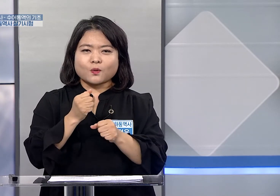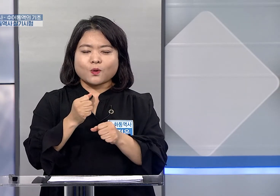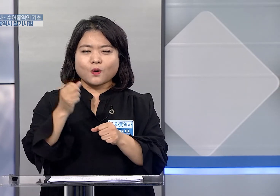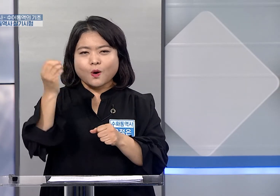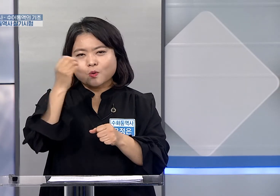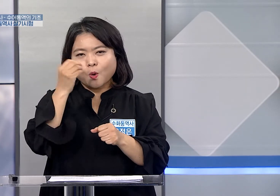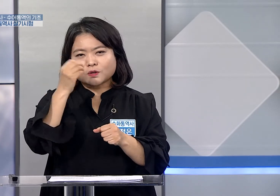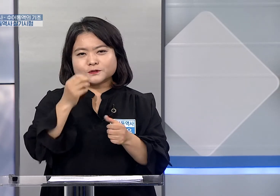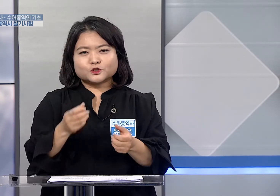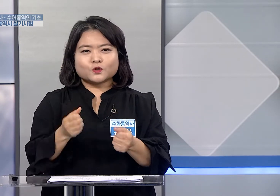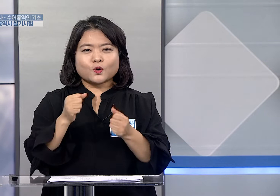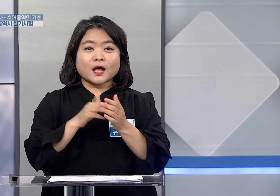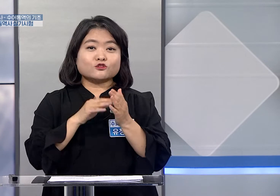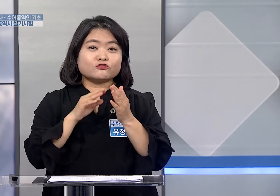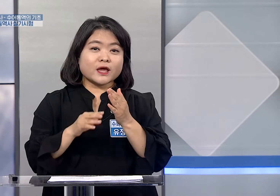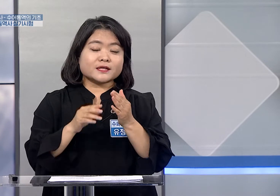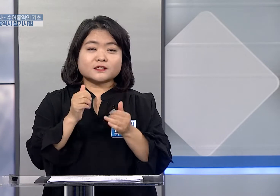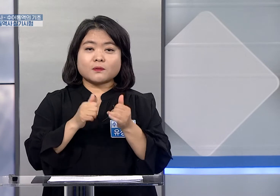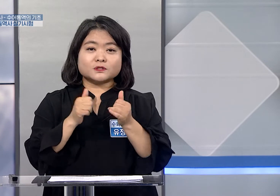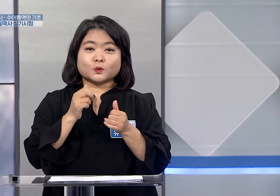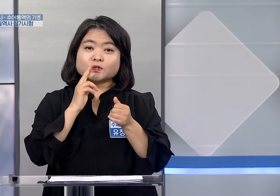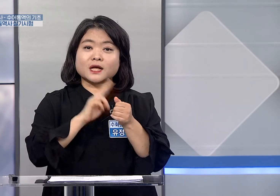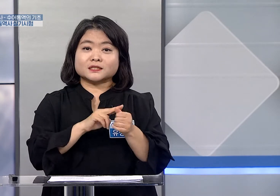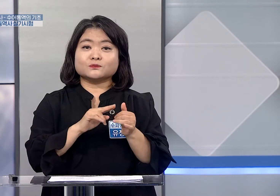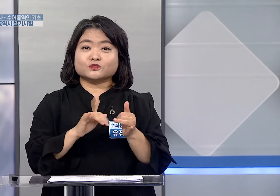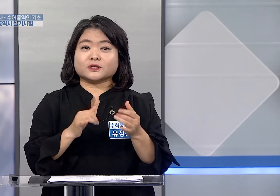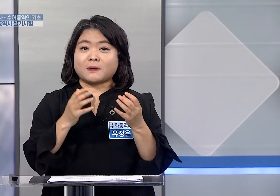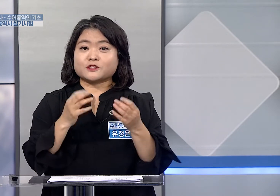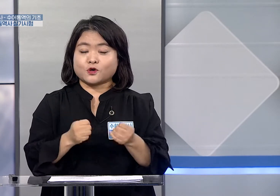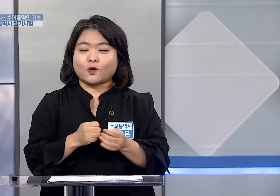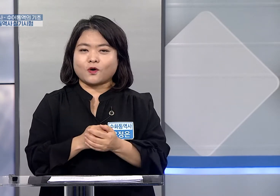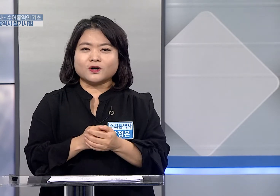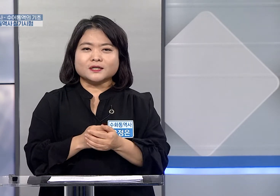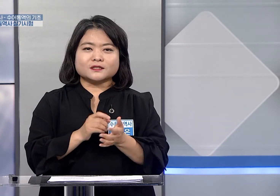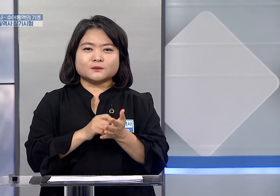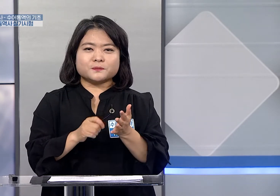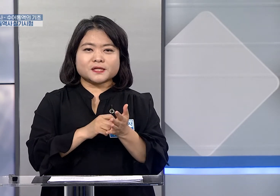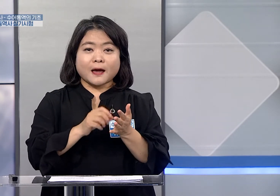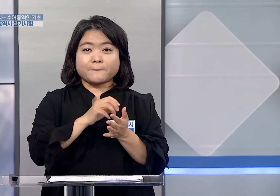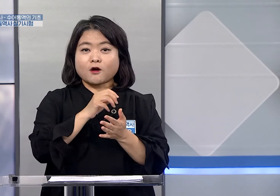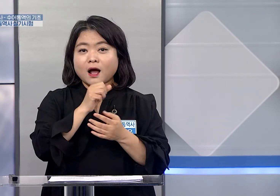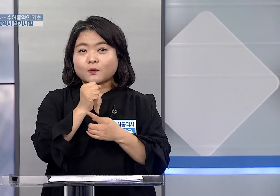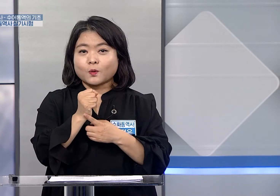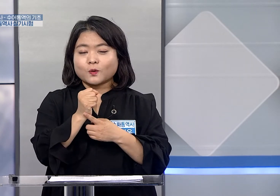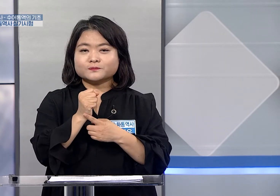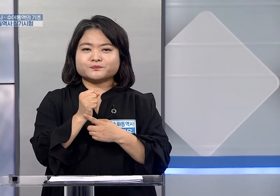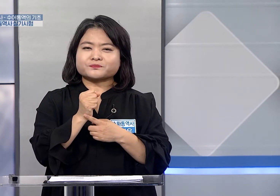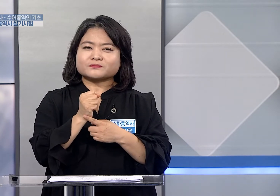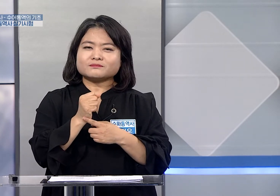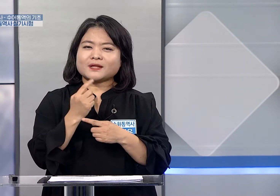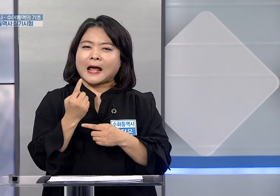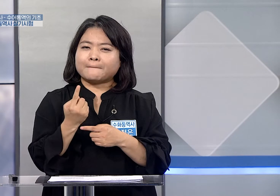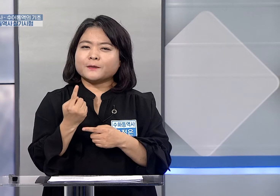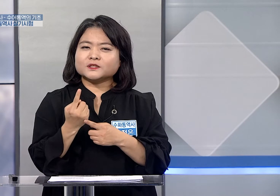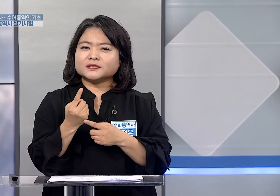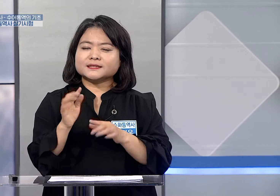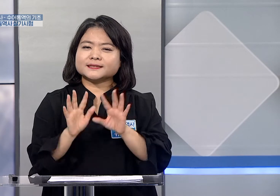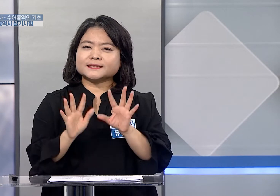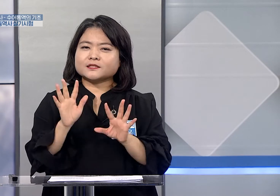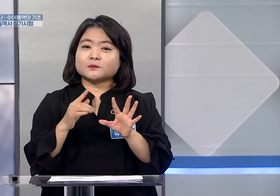수료하고 고급을 수료한 후에 시험을 도전하시는 분들이 많죠. 그럼 필기 합격하고 한 번은 실기시험을